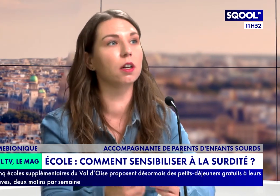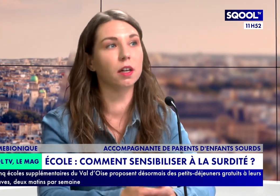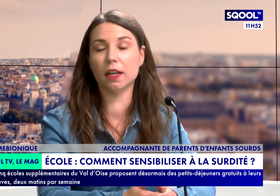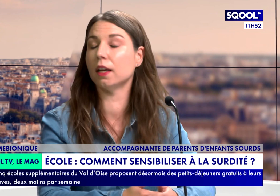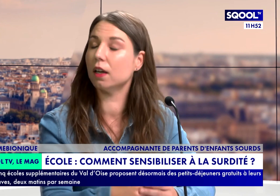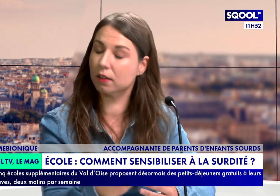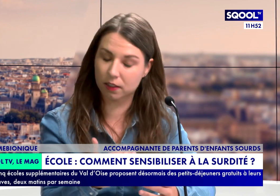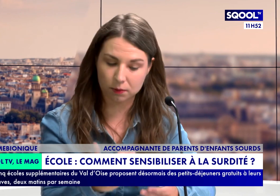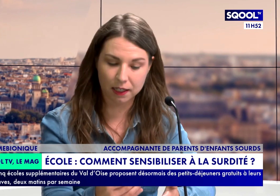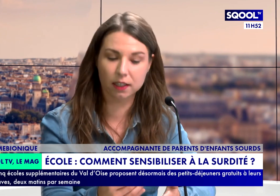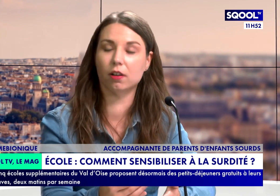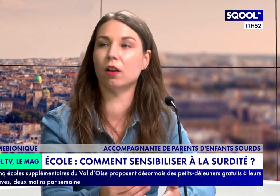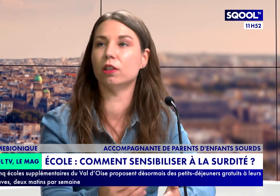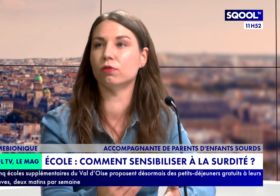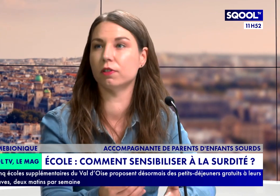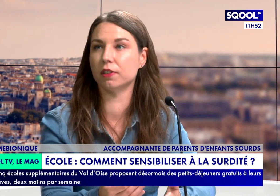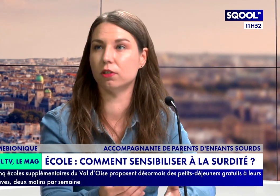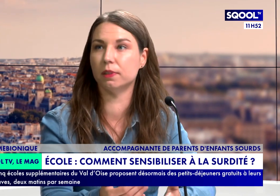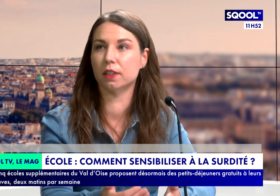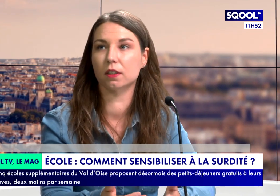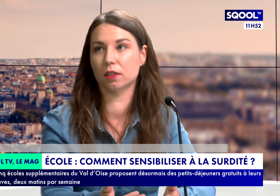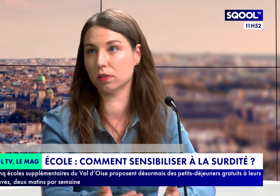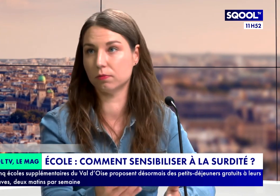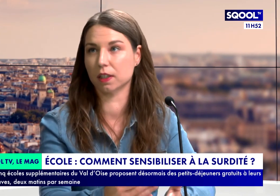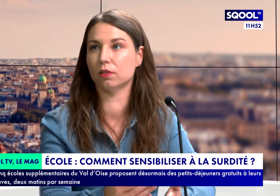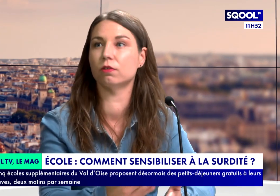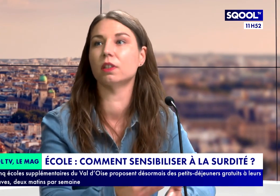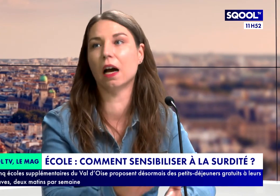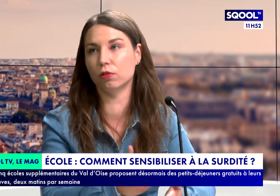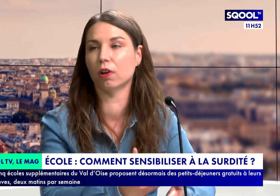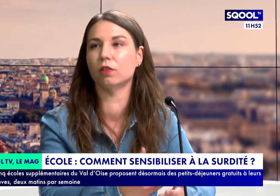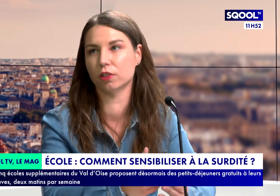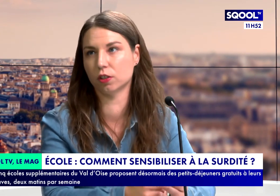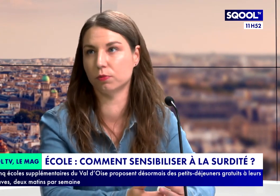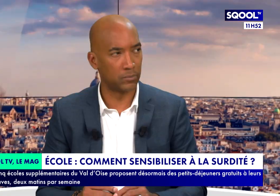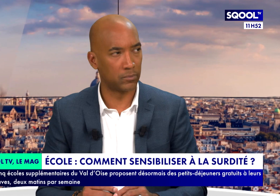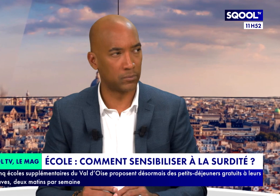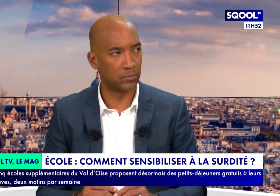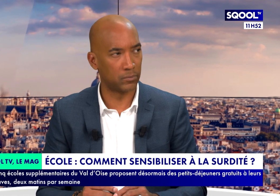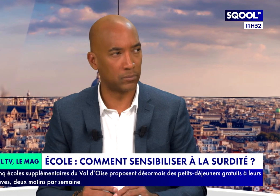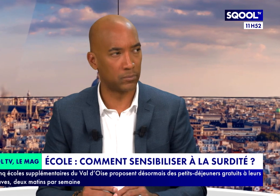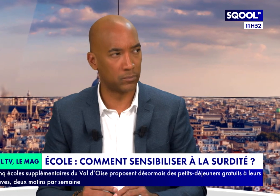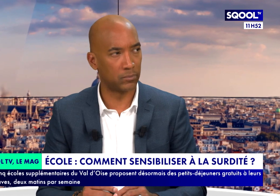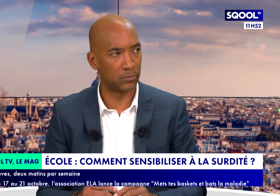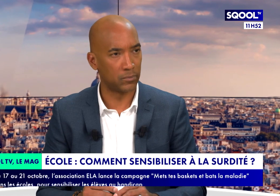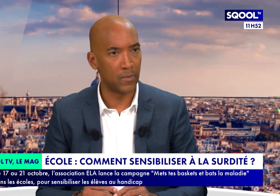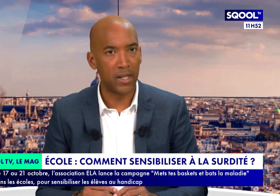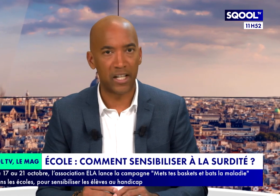Et c'est marqué dans la loi du 11 février 2005. Une personne sonde a le droit à un enseignement en langue des signes française. Quels sont